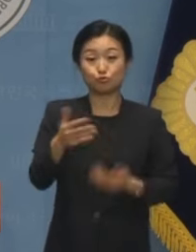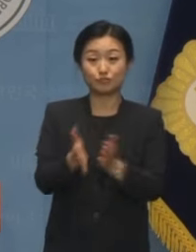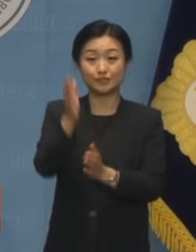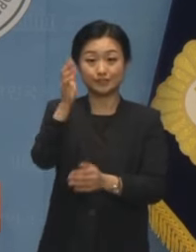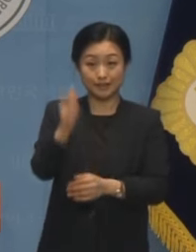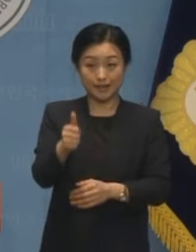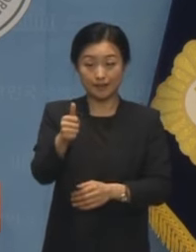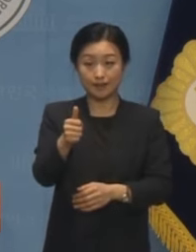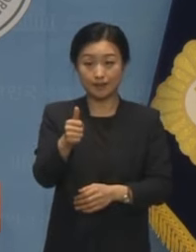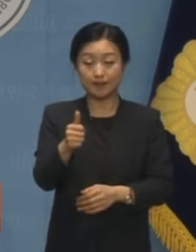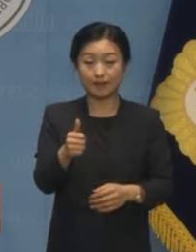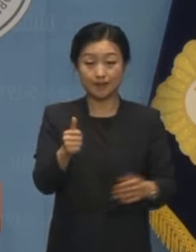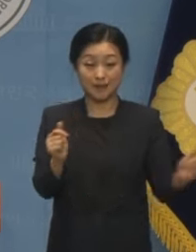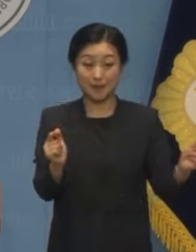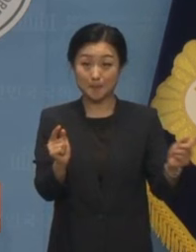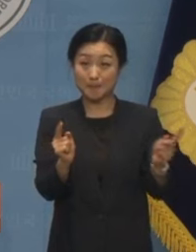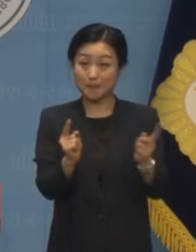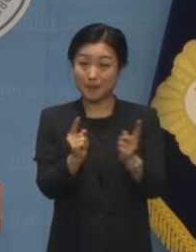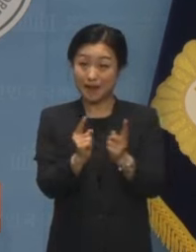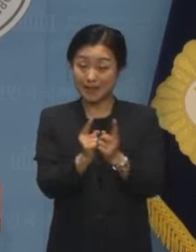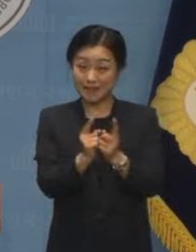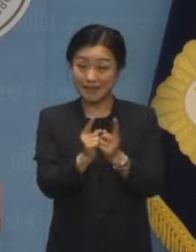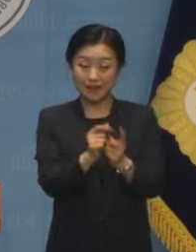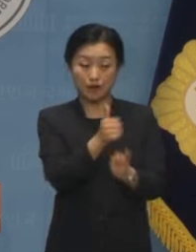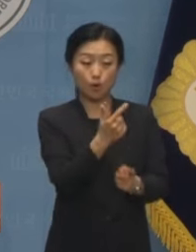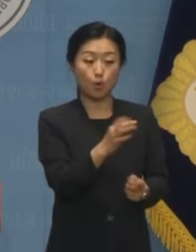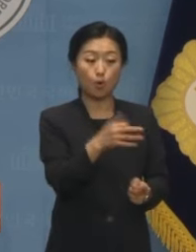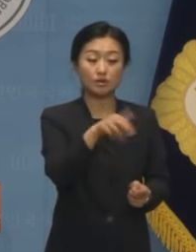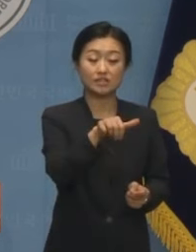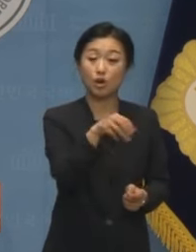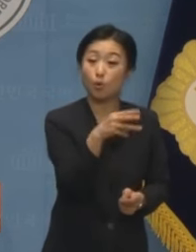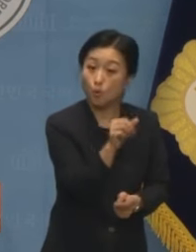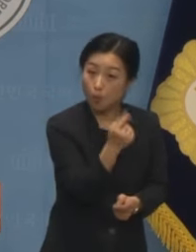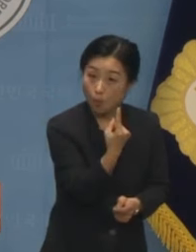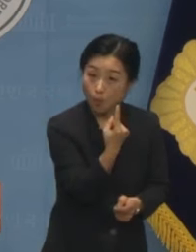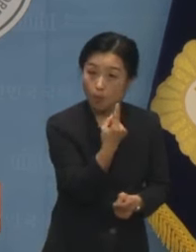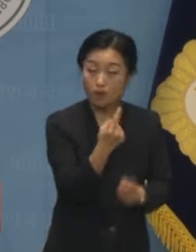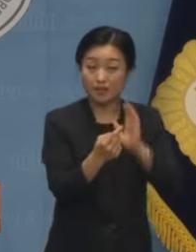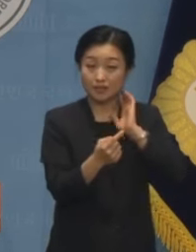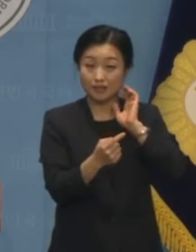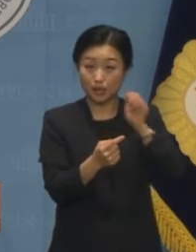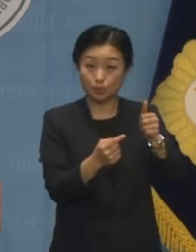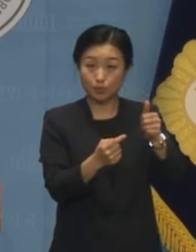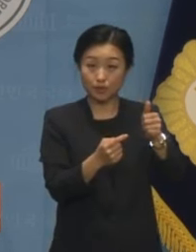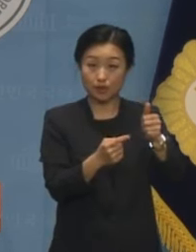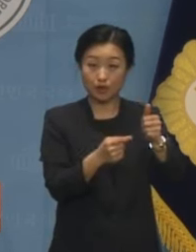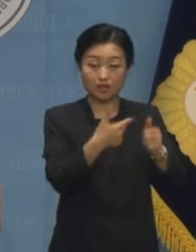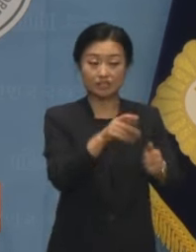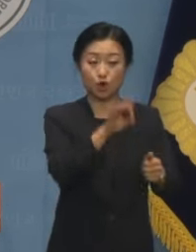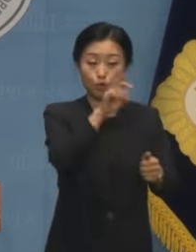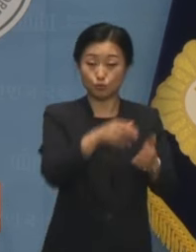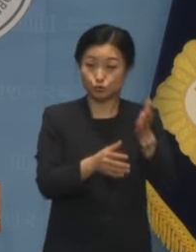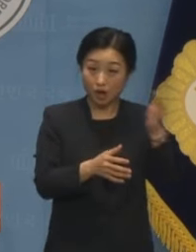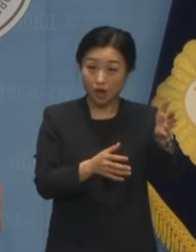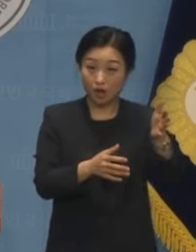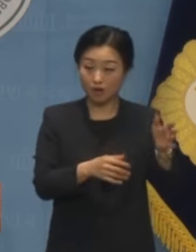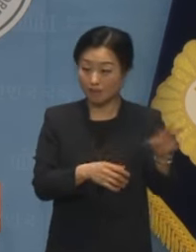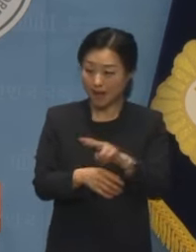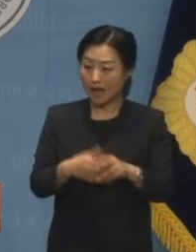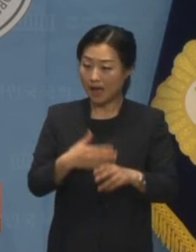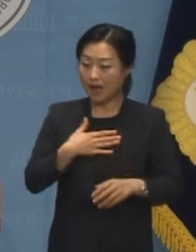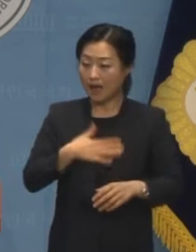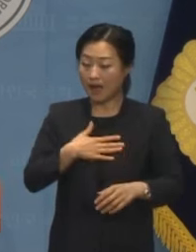대표를 예방한 홍철호 용산 대통령실 정무수석은 이런 사정을